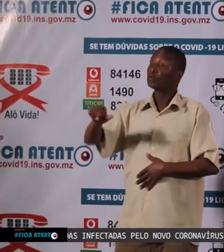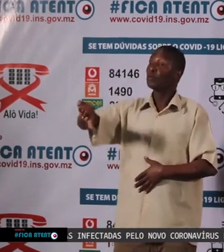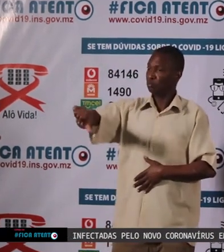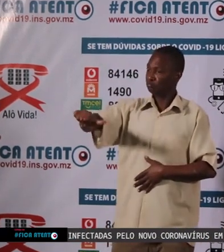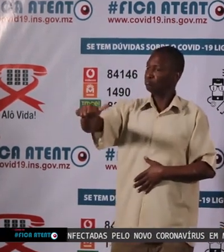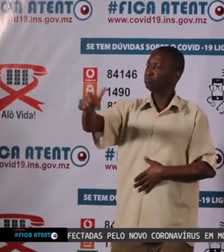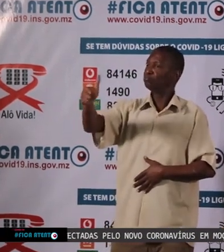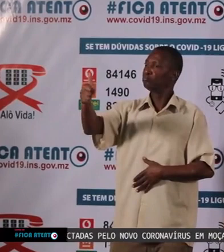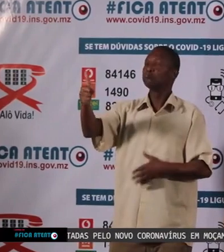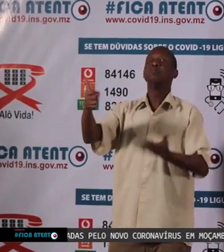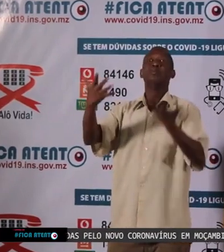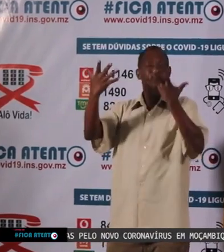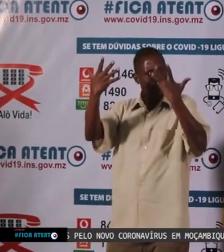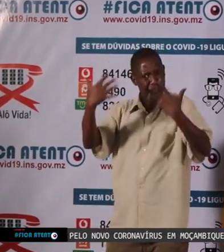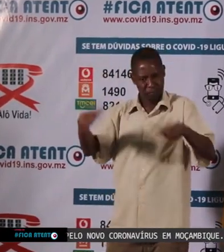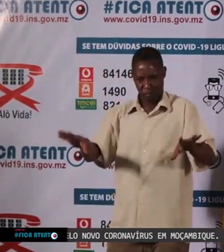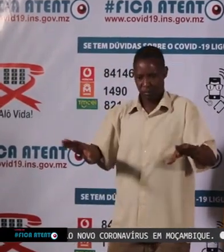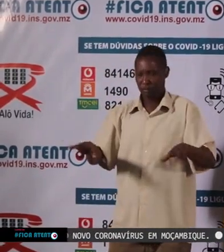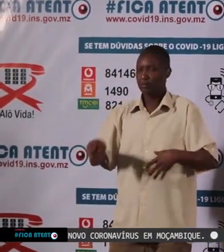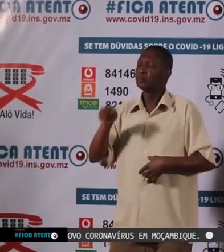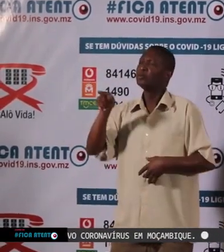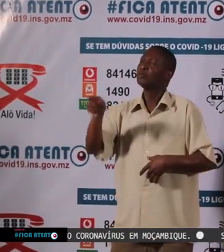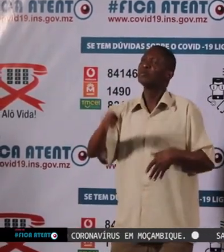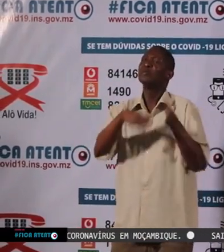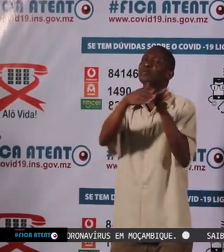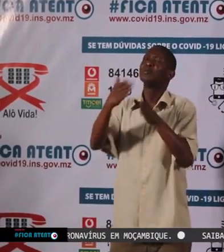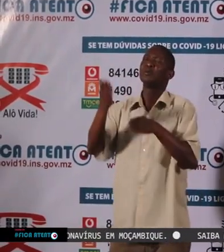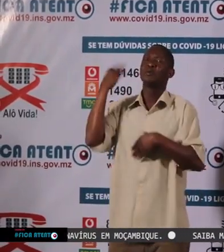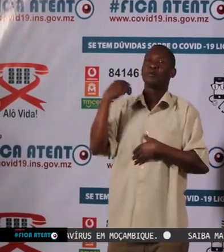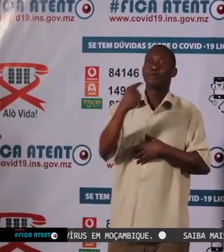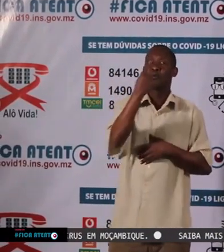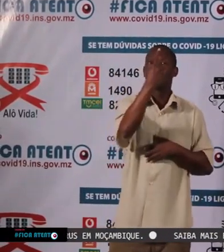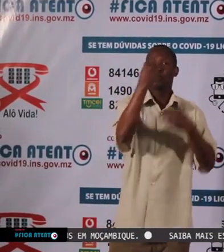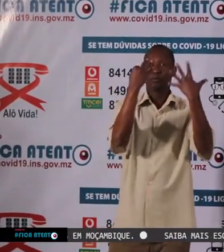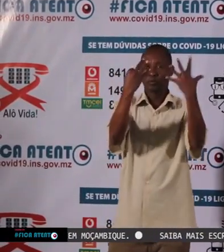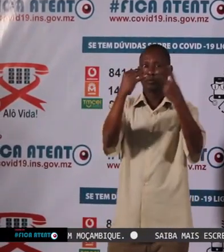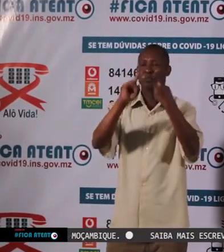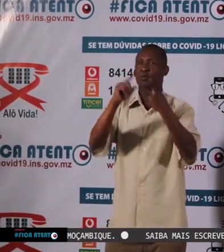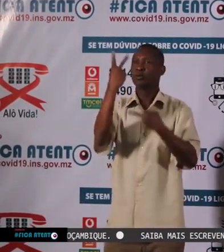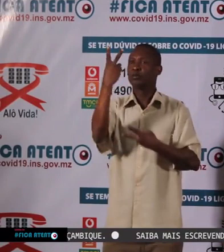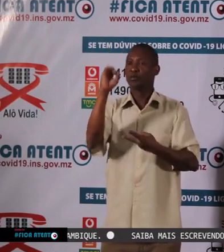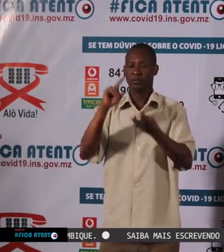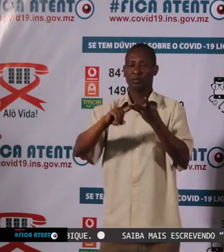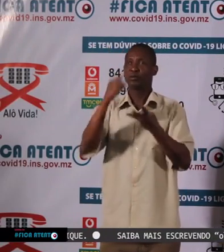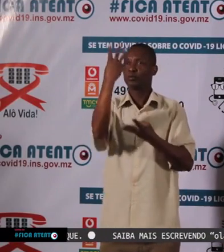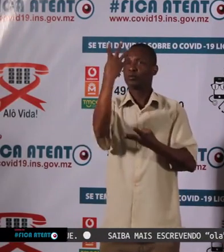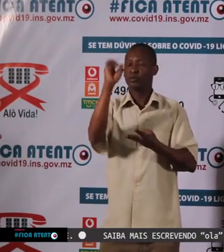recuperados. Trata-se dos casos 18, 20, 40,